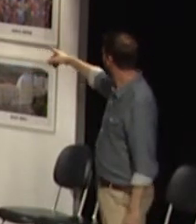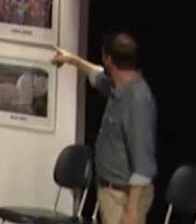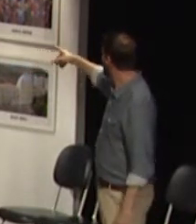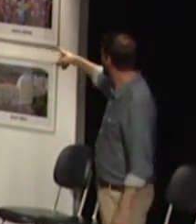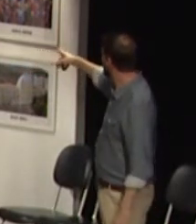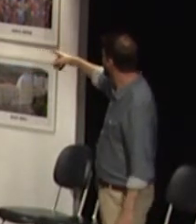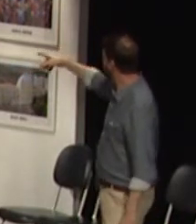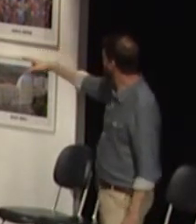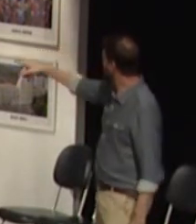INEP.